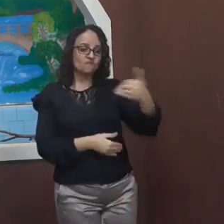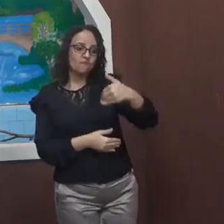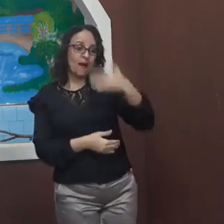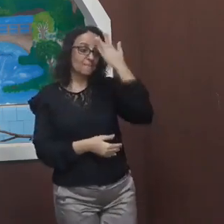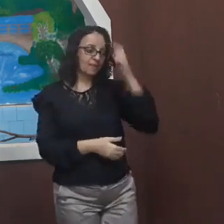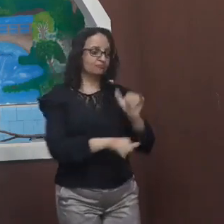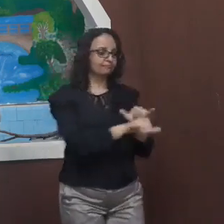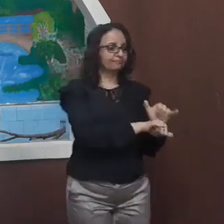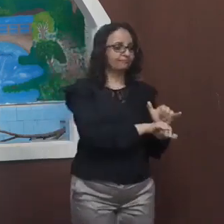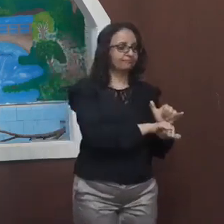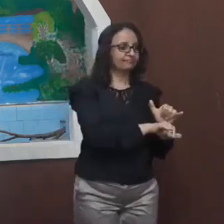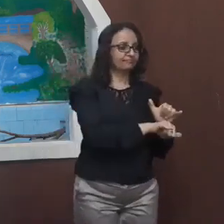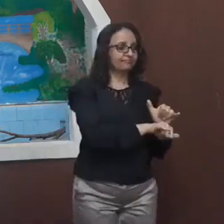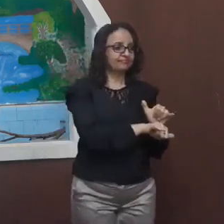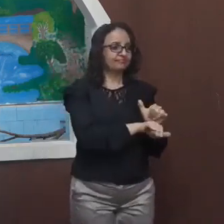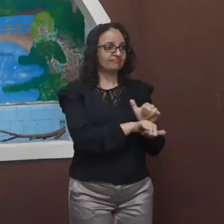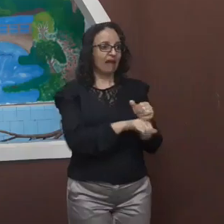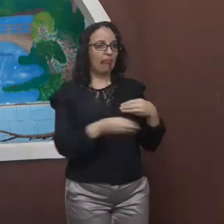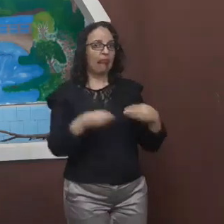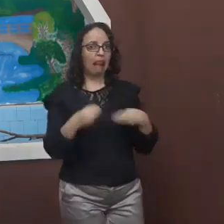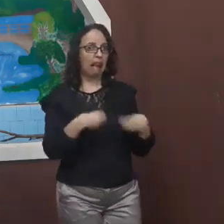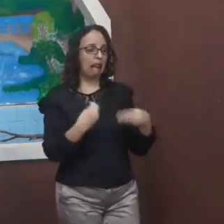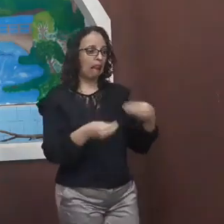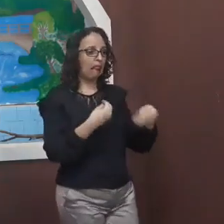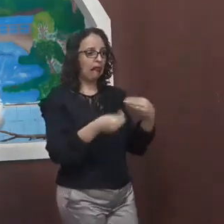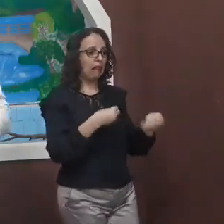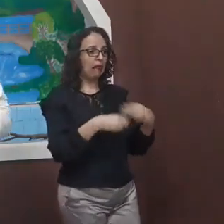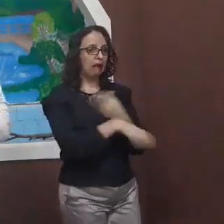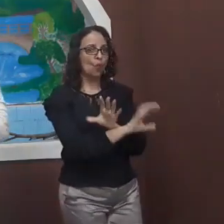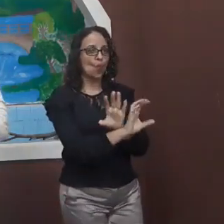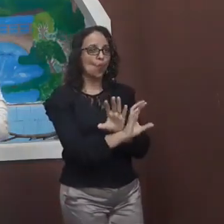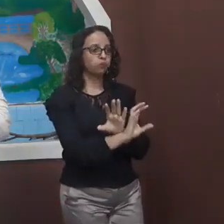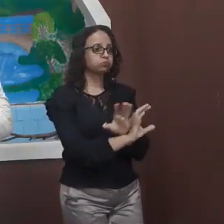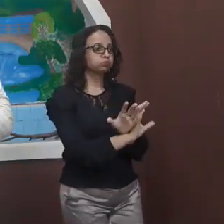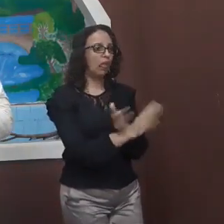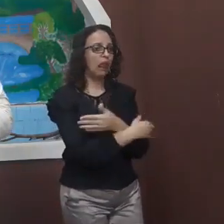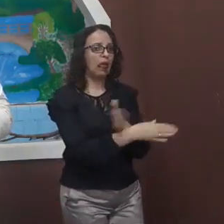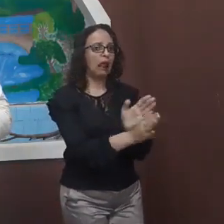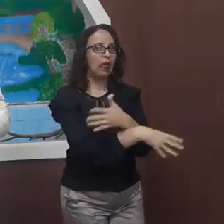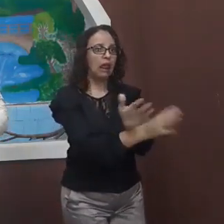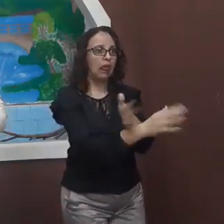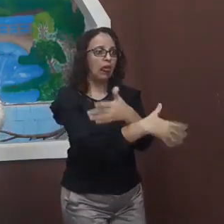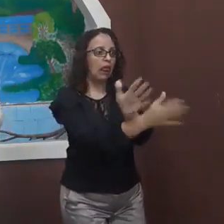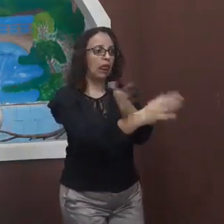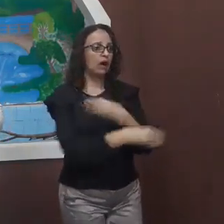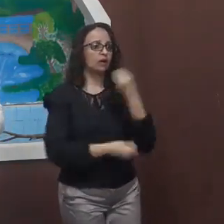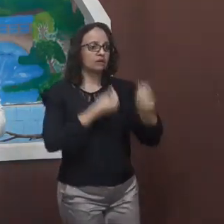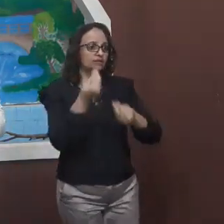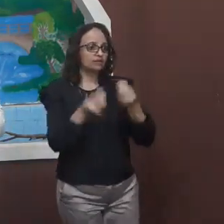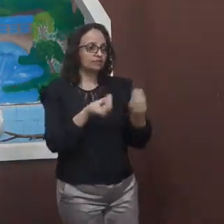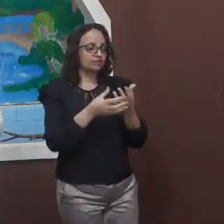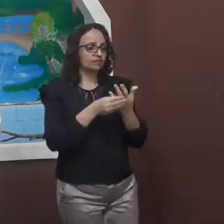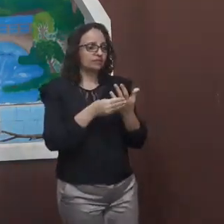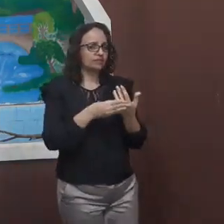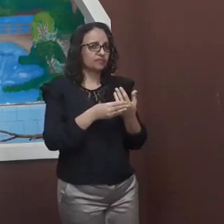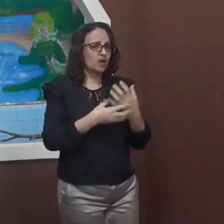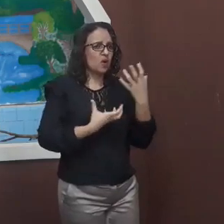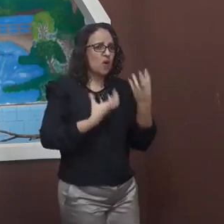Meus irmãos, eu vou dizer uma coisa, eu já disse outro dia e vou bater nessa tecla. E eu acho que não existe algo